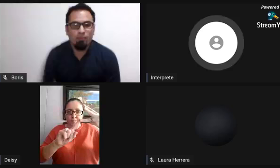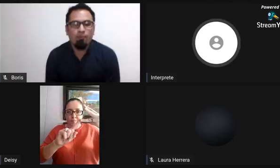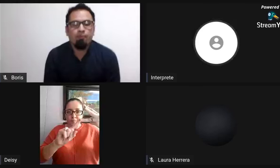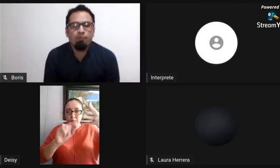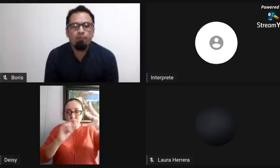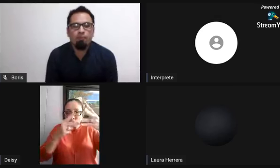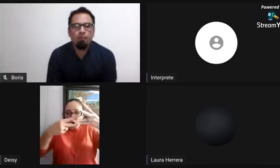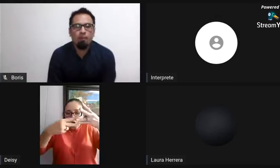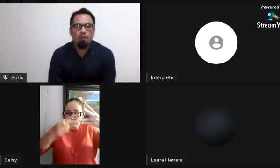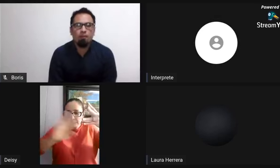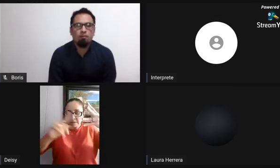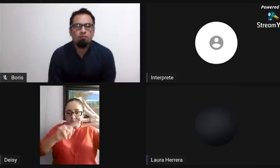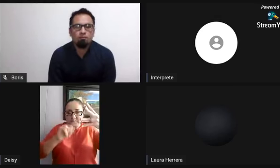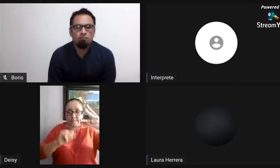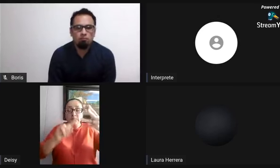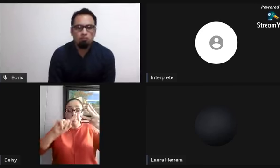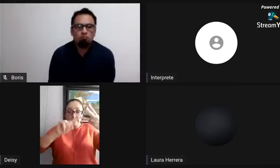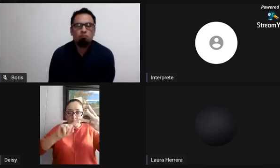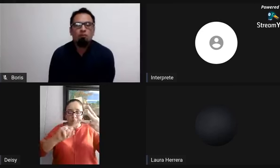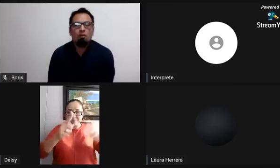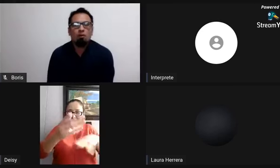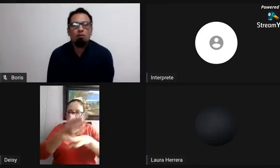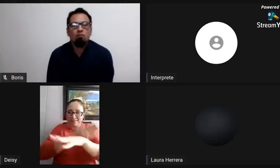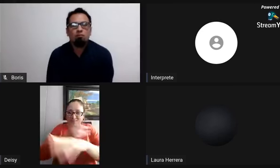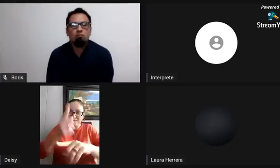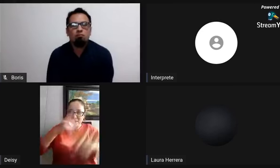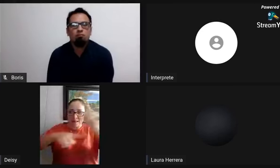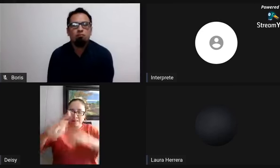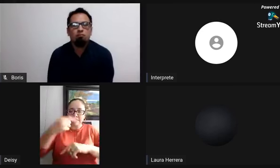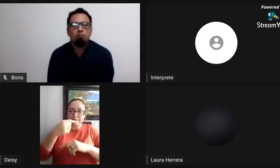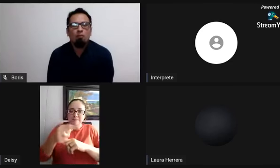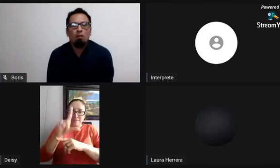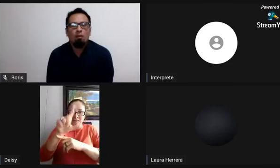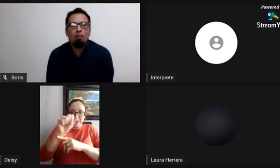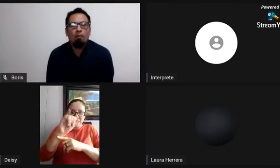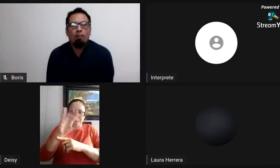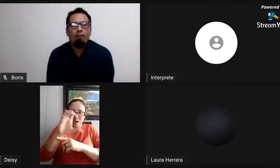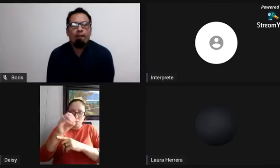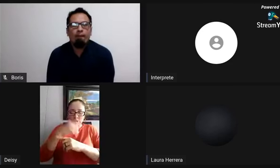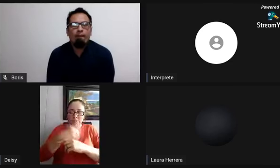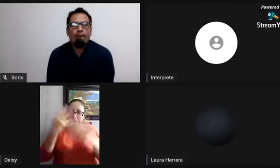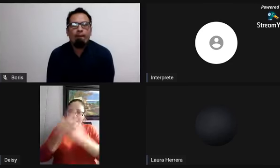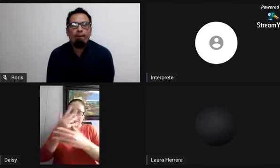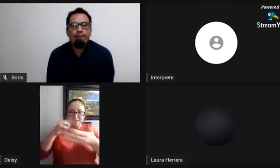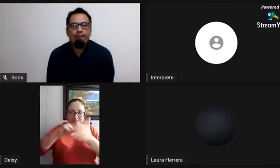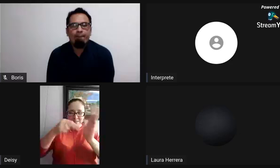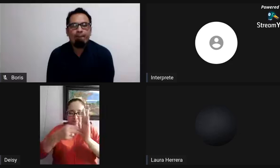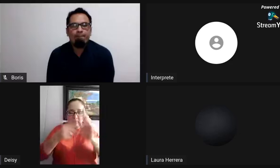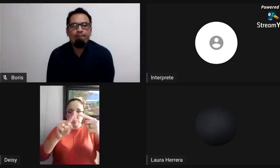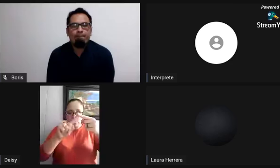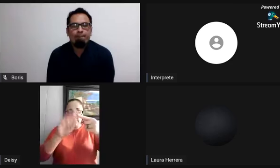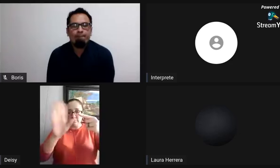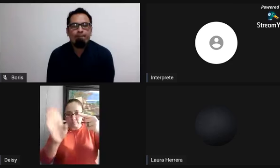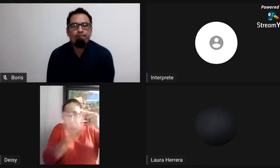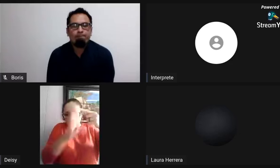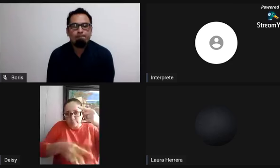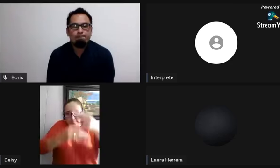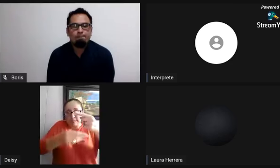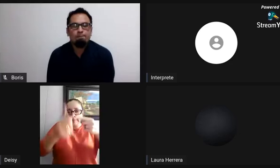cortos. Bien, y tengo otra pregunta. Tú hablabas acerca del concepto